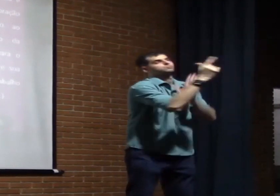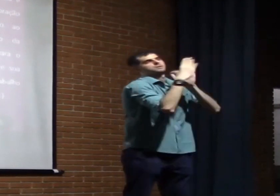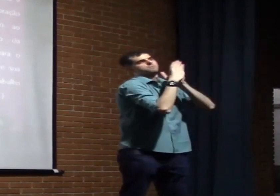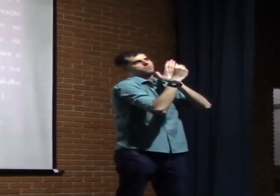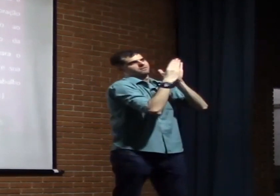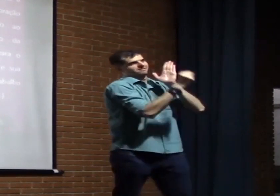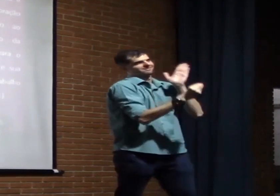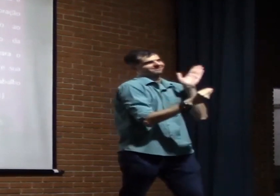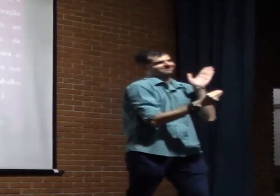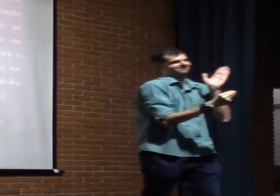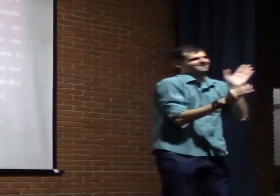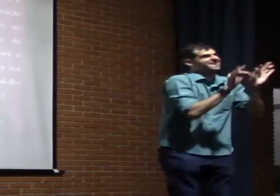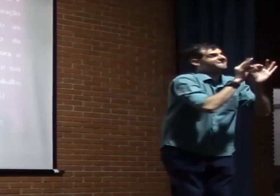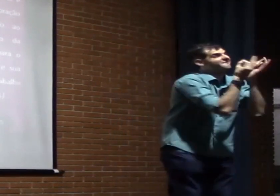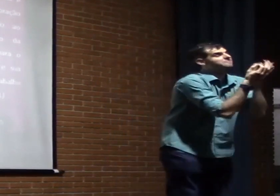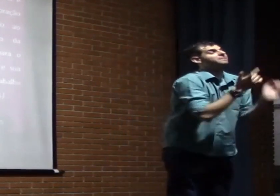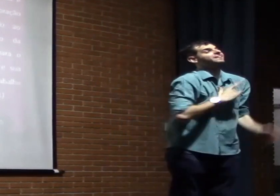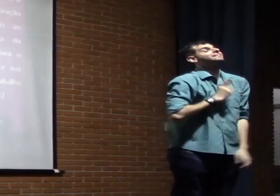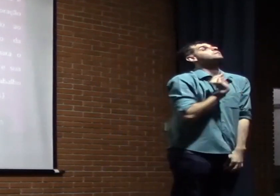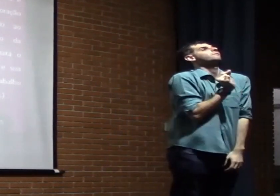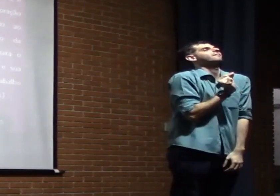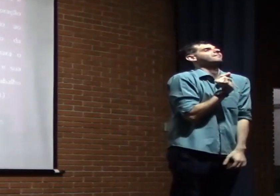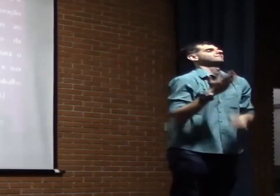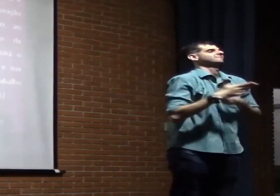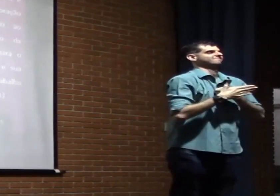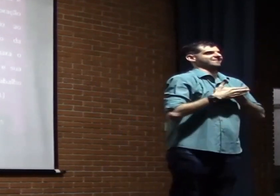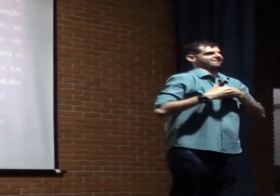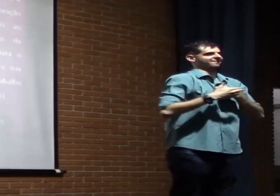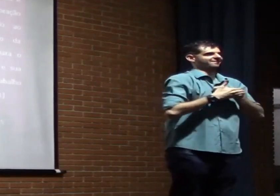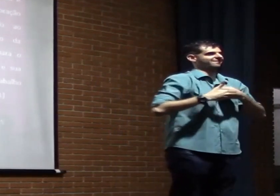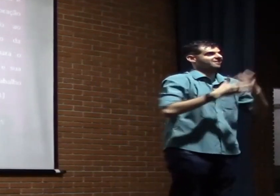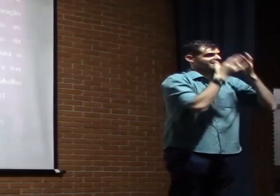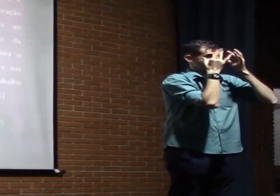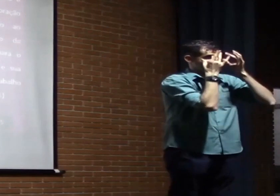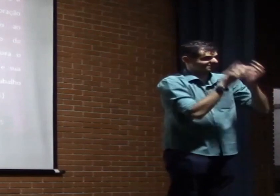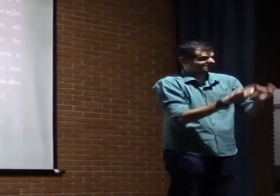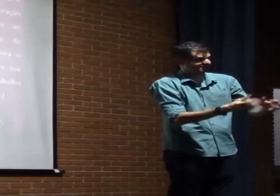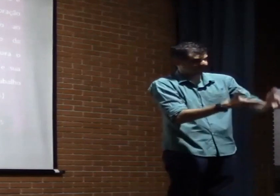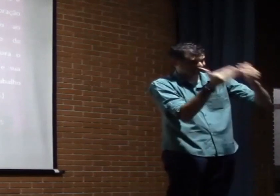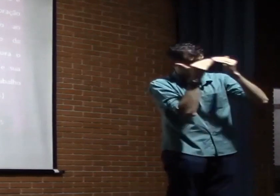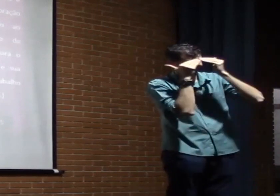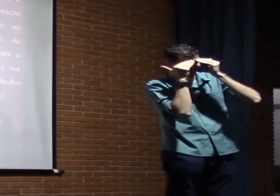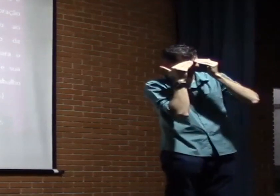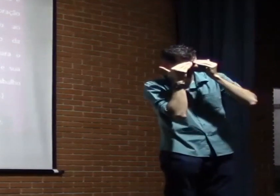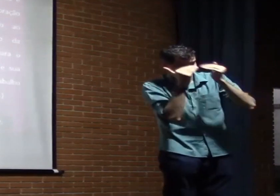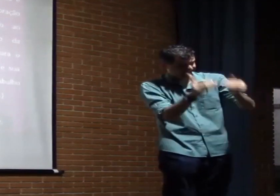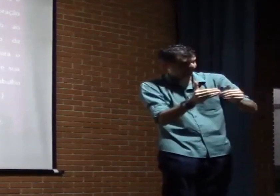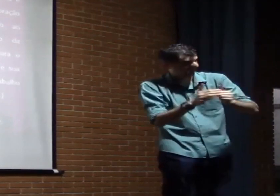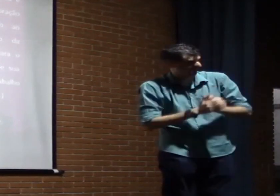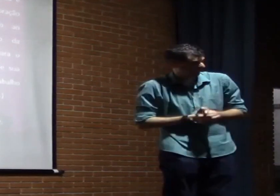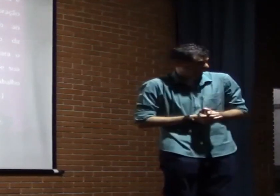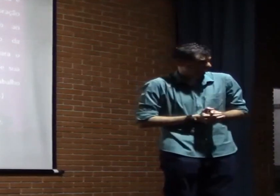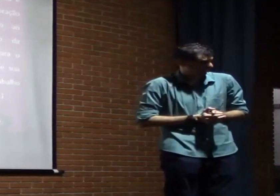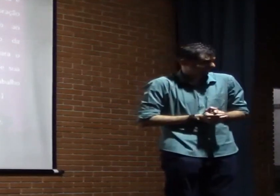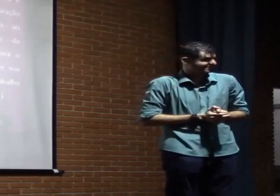as questões familiares ainda seguem aquele modelo tradicional do coitadinho, mas